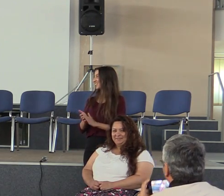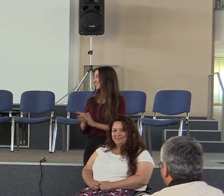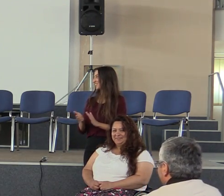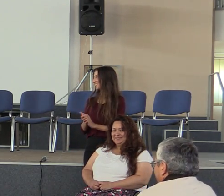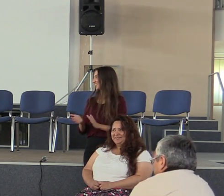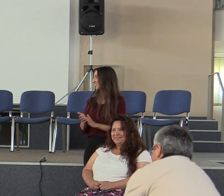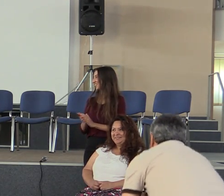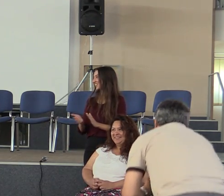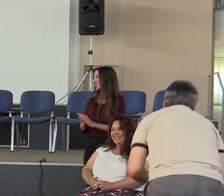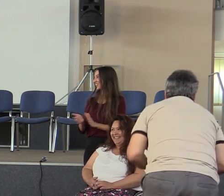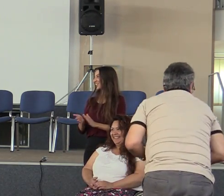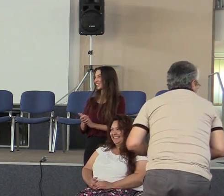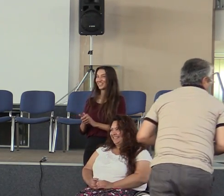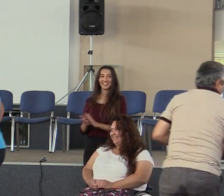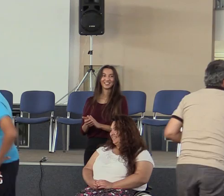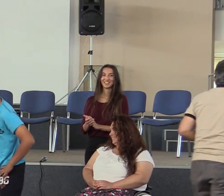14.